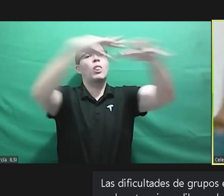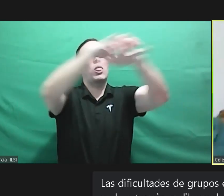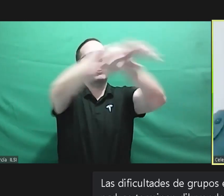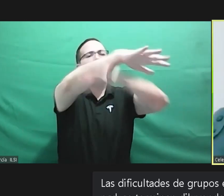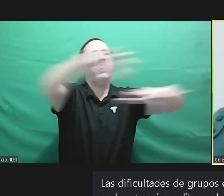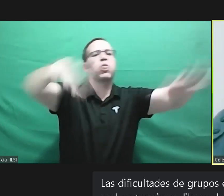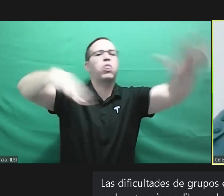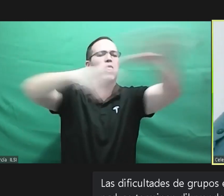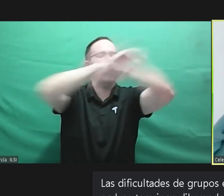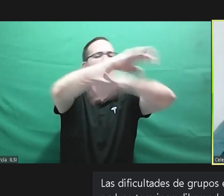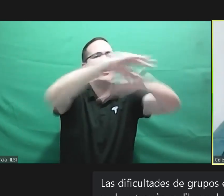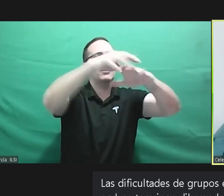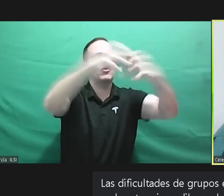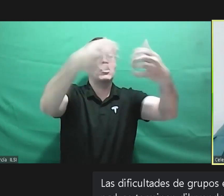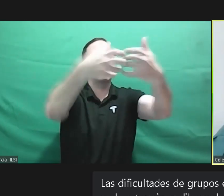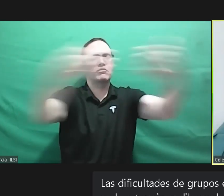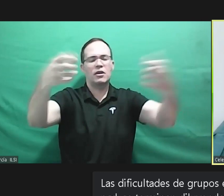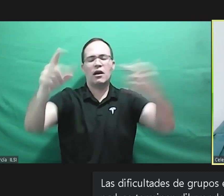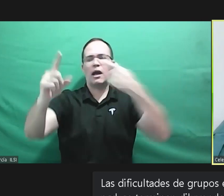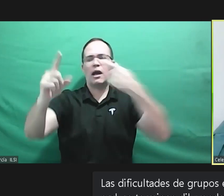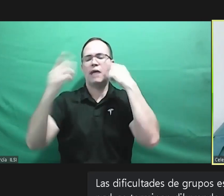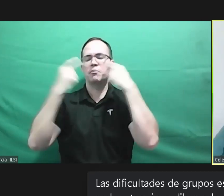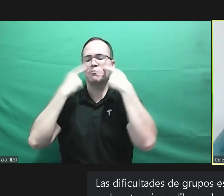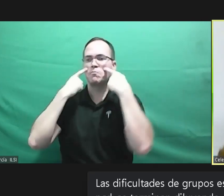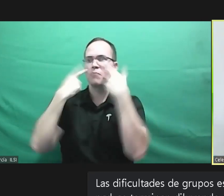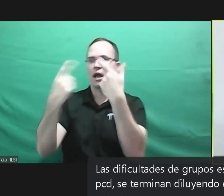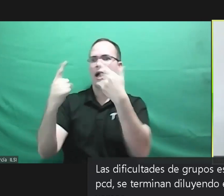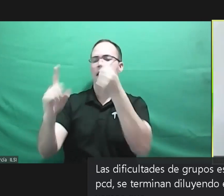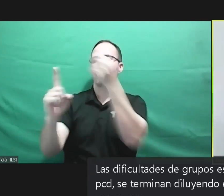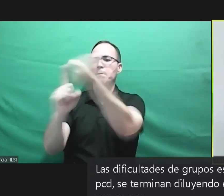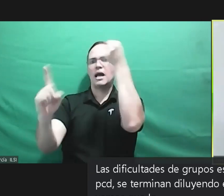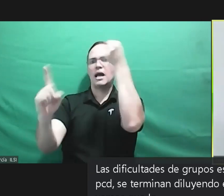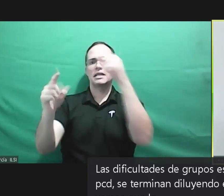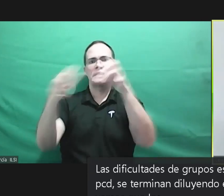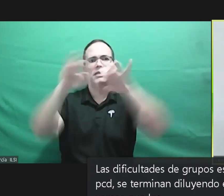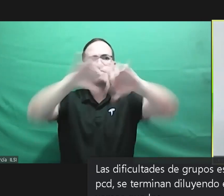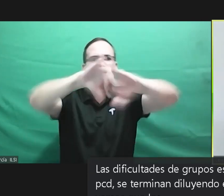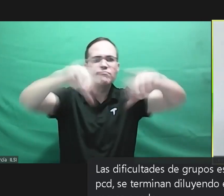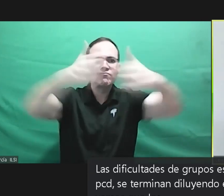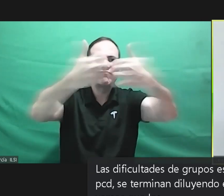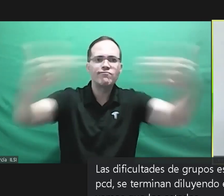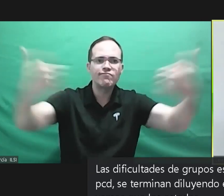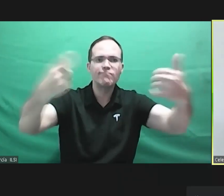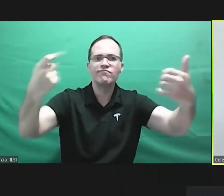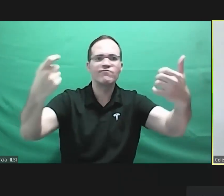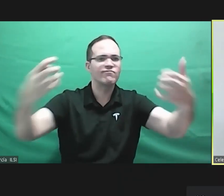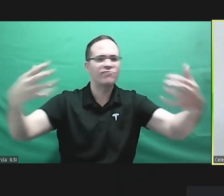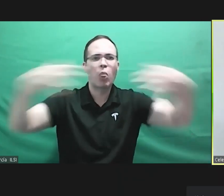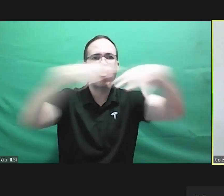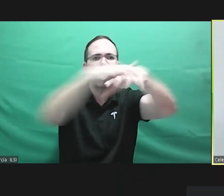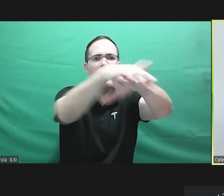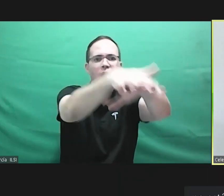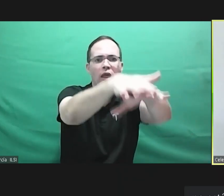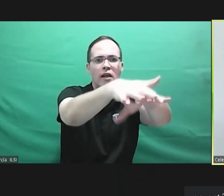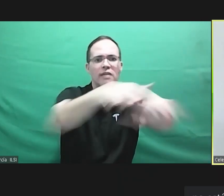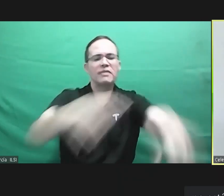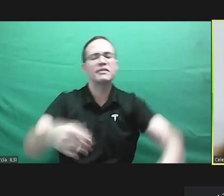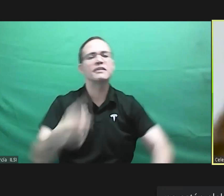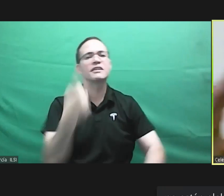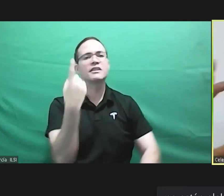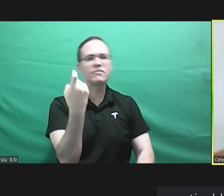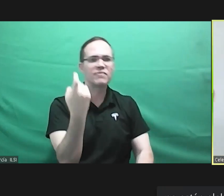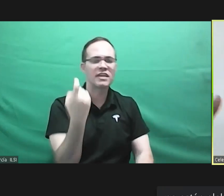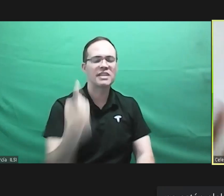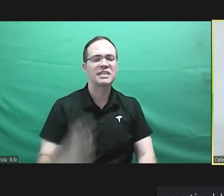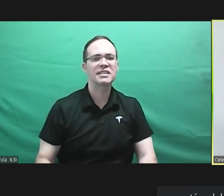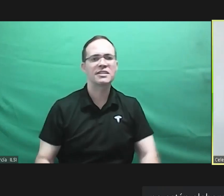Y lo que también vemos es que los estados en general no están elaborando indicadores nacionales para dar cuenta de las especificidades locales, ¿no? El marco de